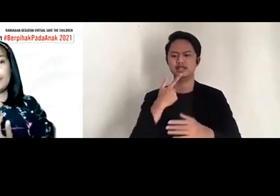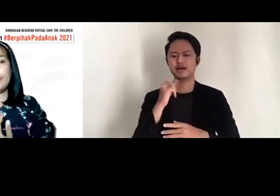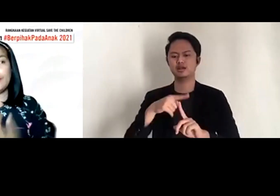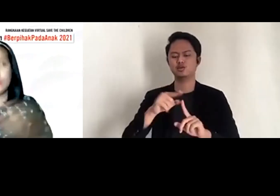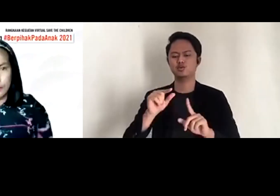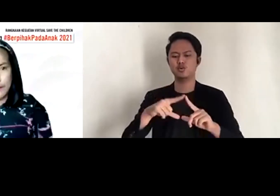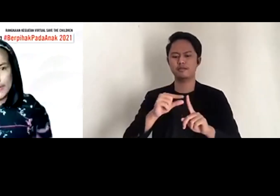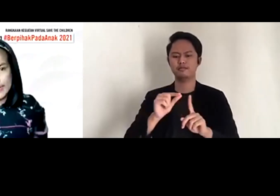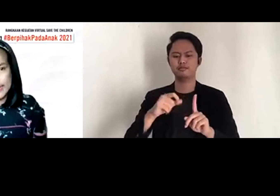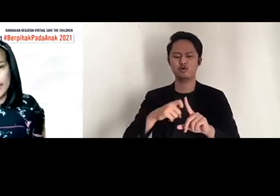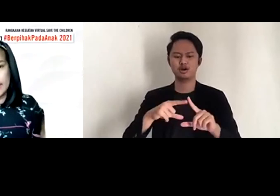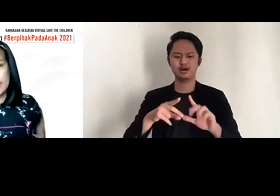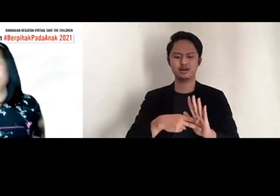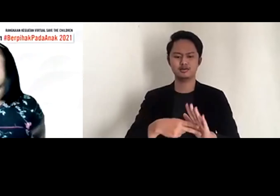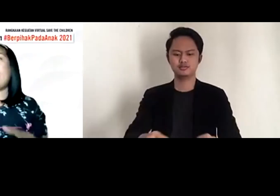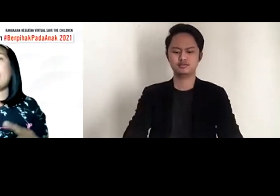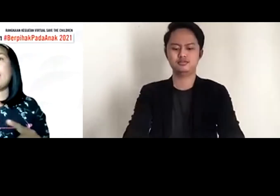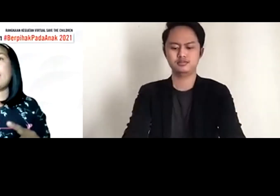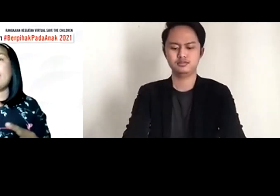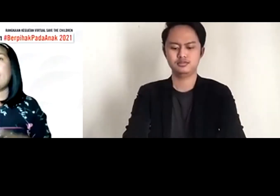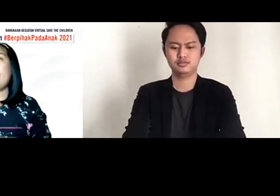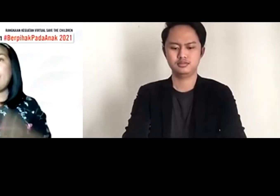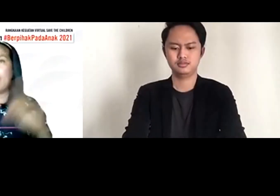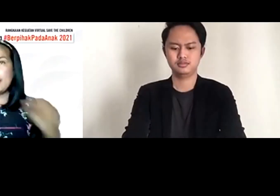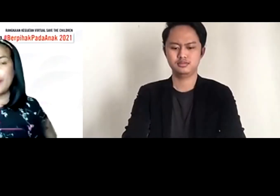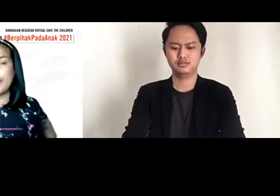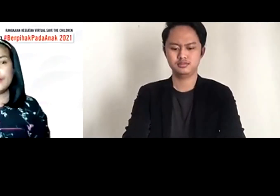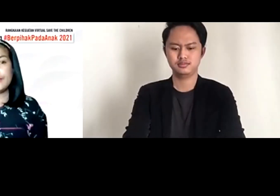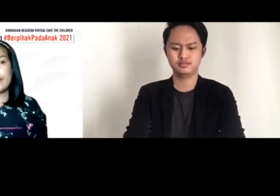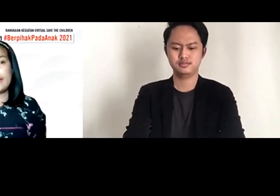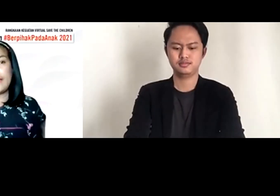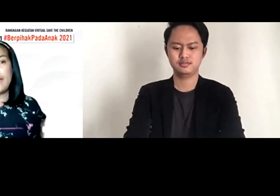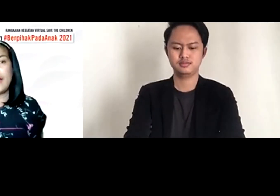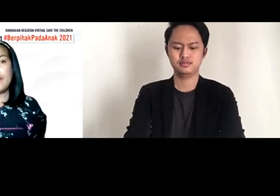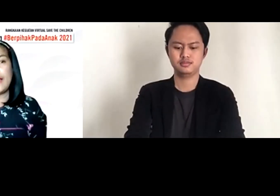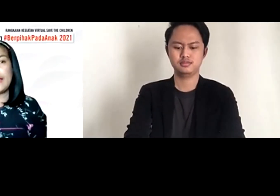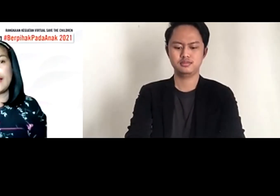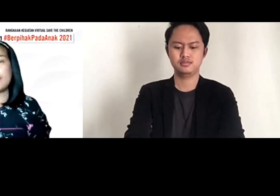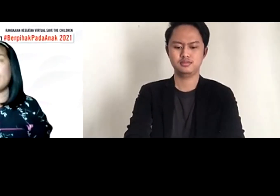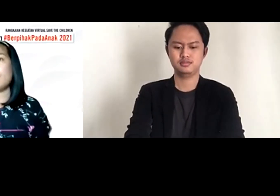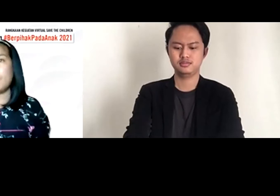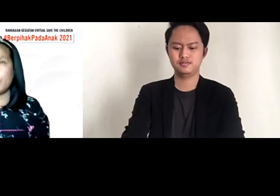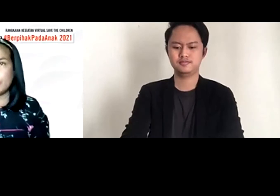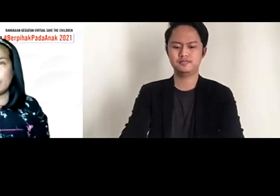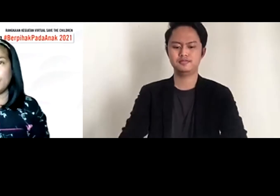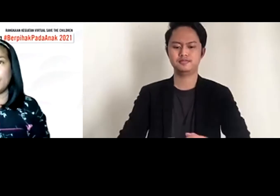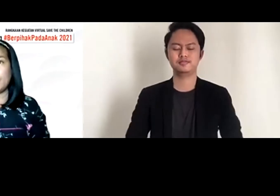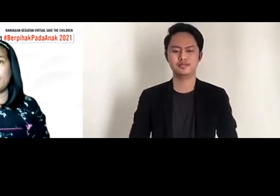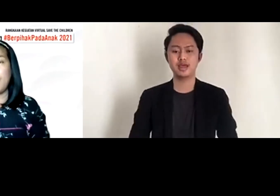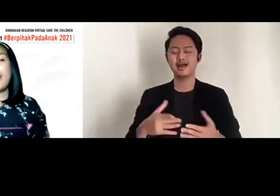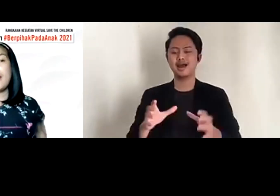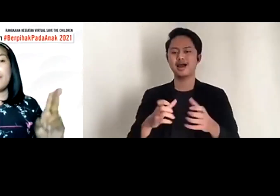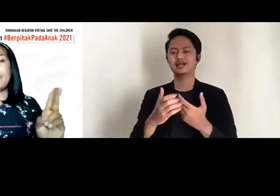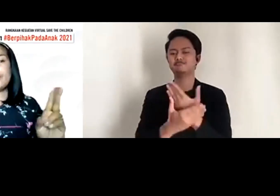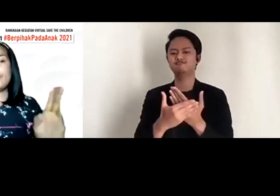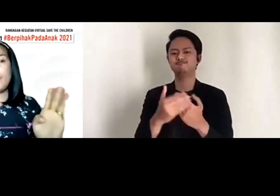Itu untuk masa sekarang ini tanggal 16 Agustus nanti kami akan mulai kelas pengasuhan positif untuk orang